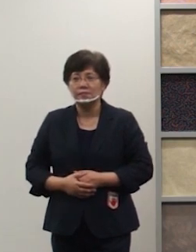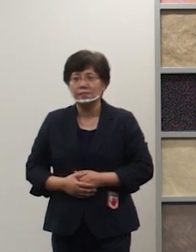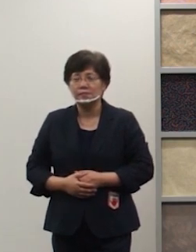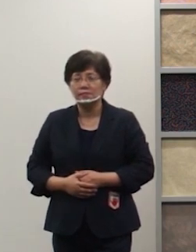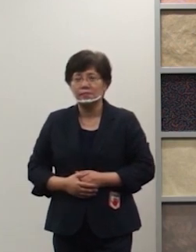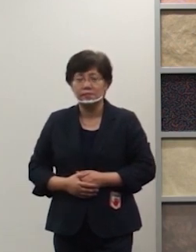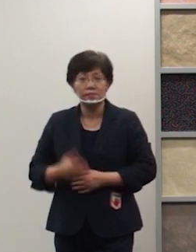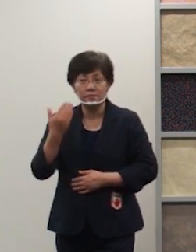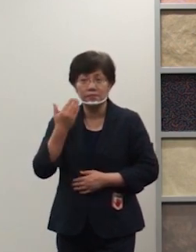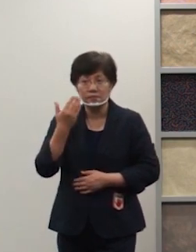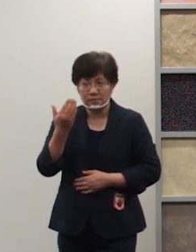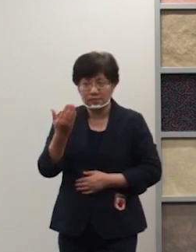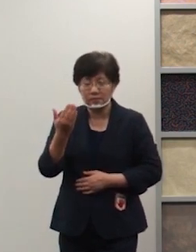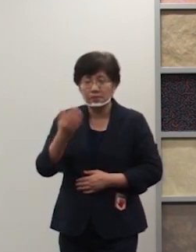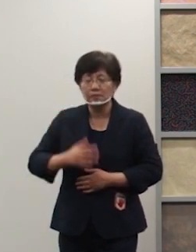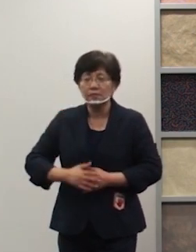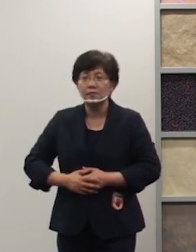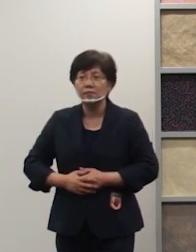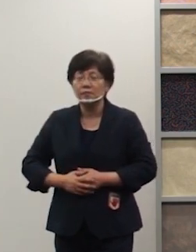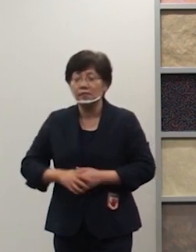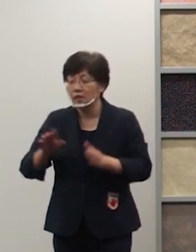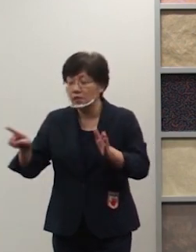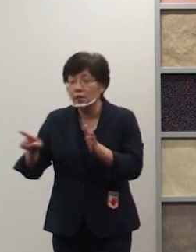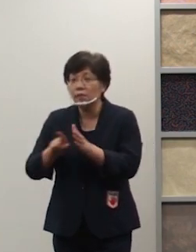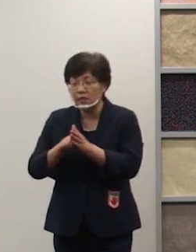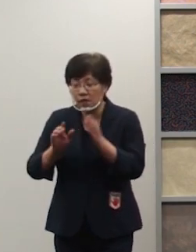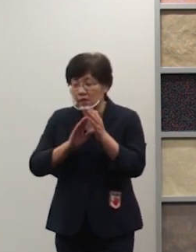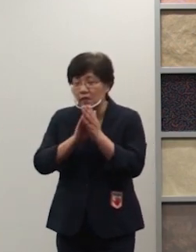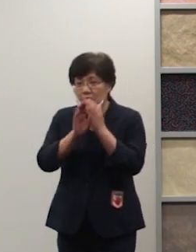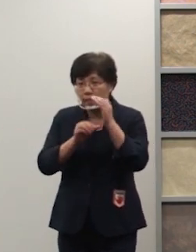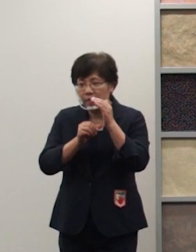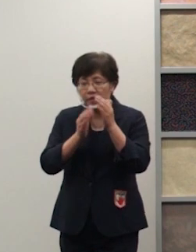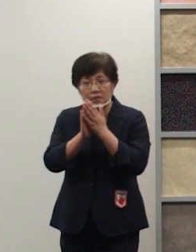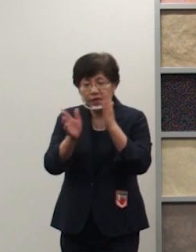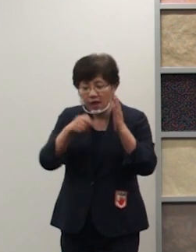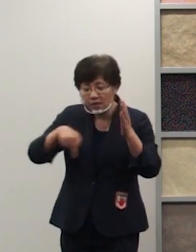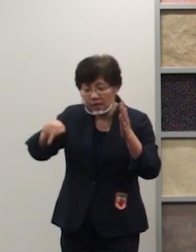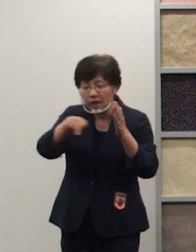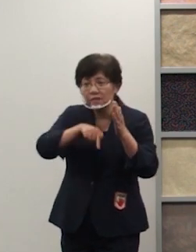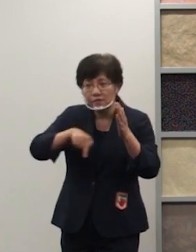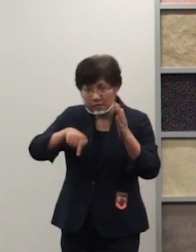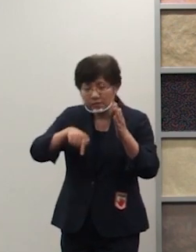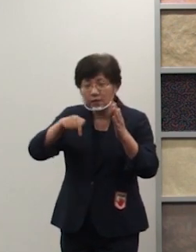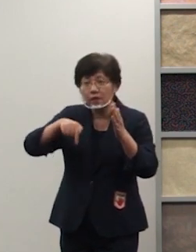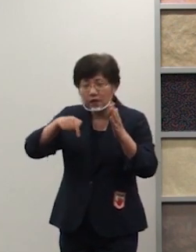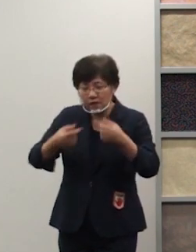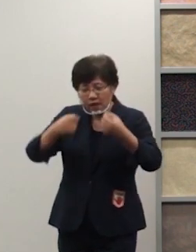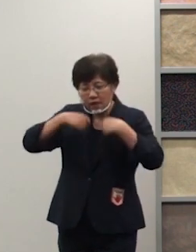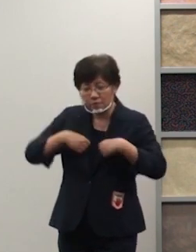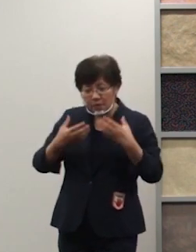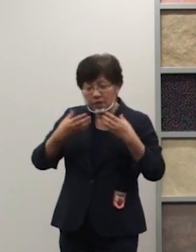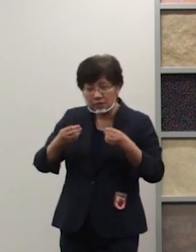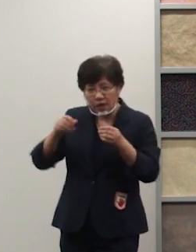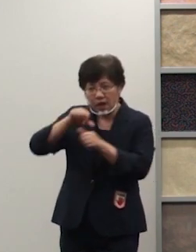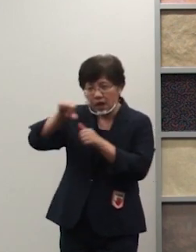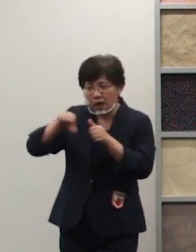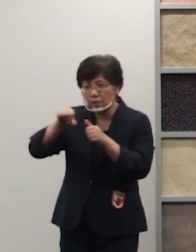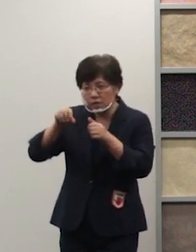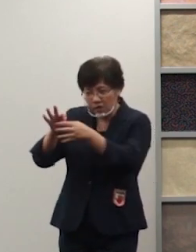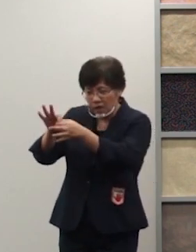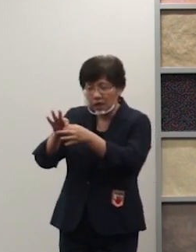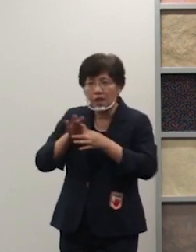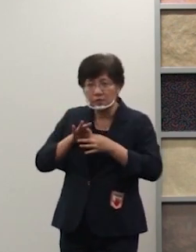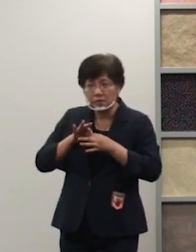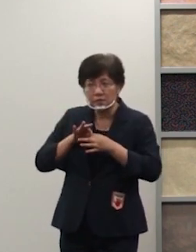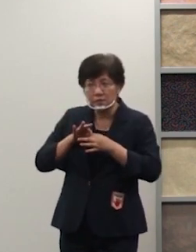じゃあちょっと確認でも、今まで県内で感染した方の中に入れている方がいて、それをもとに接触者に通知が